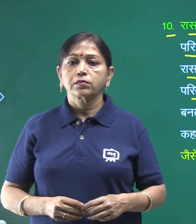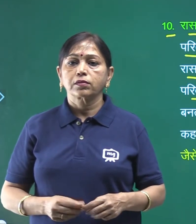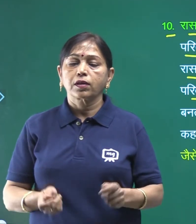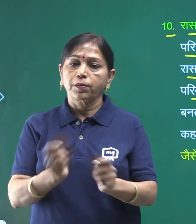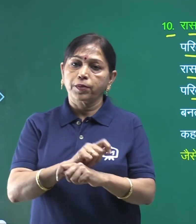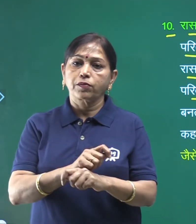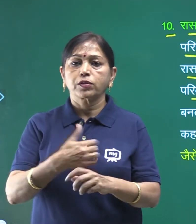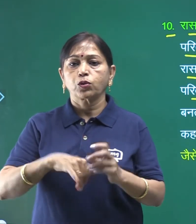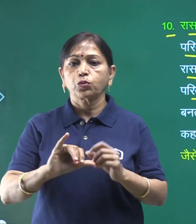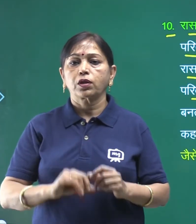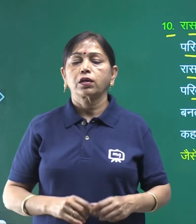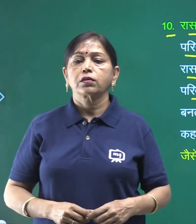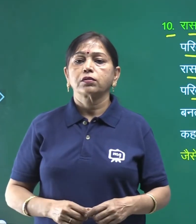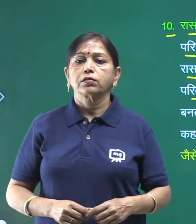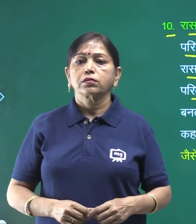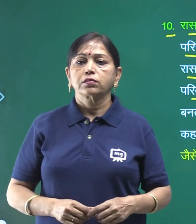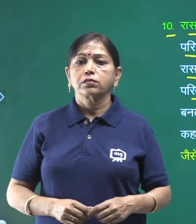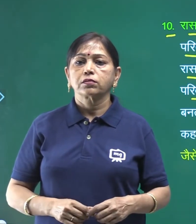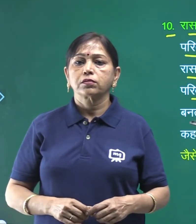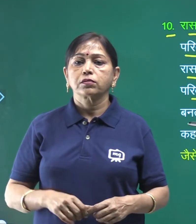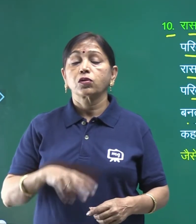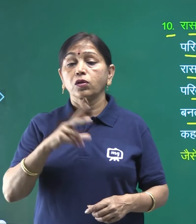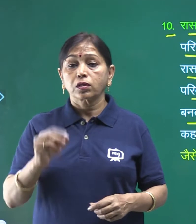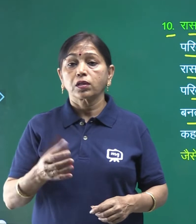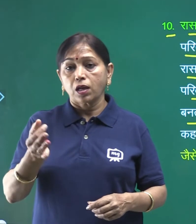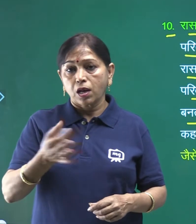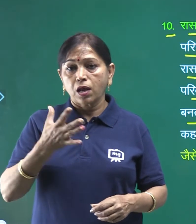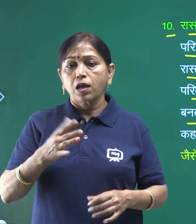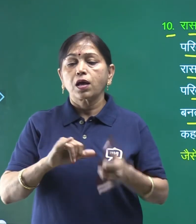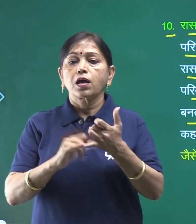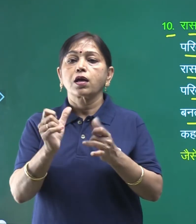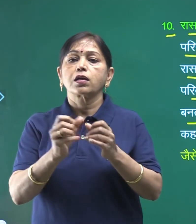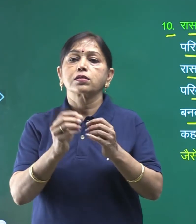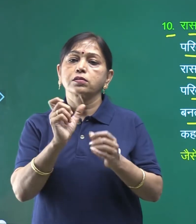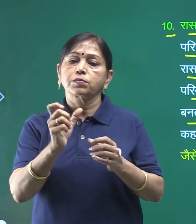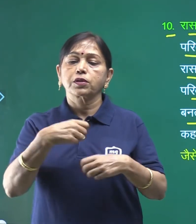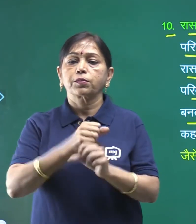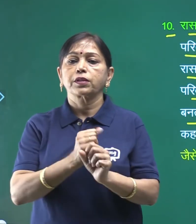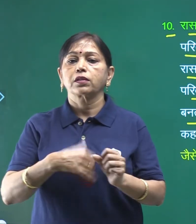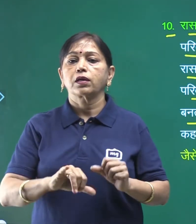परिवर्तन होता है तथा नया पदार्थ बनता है,